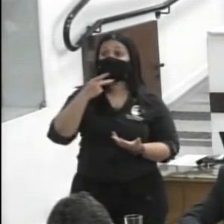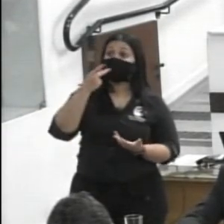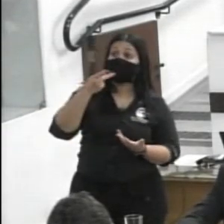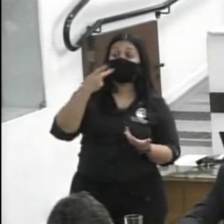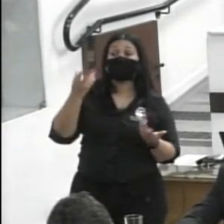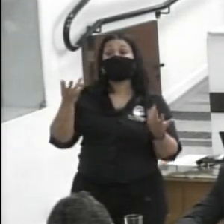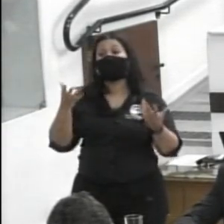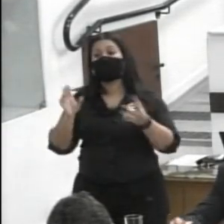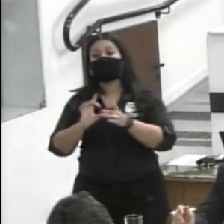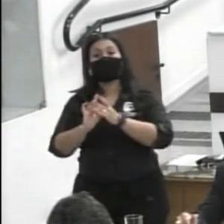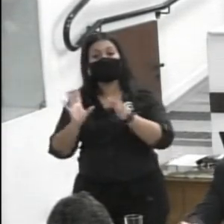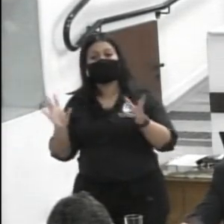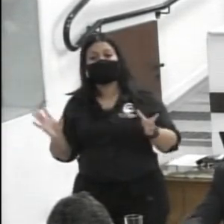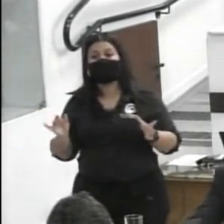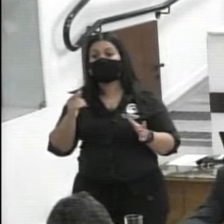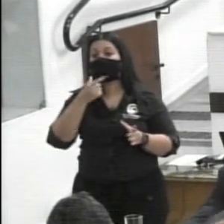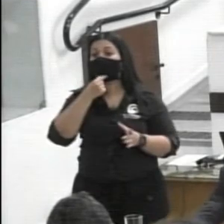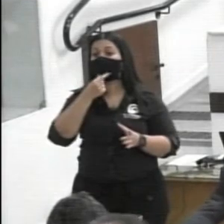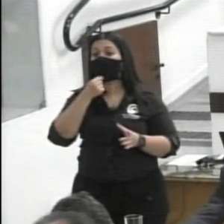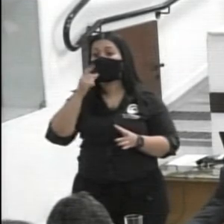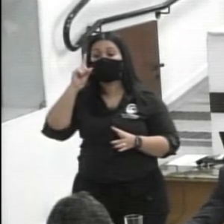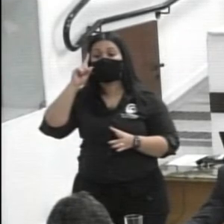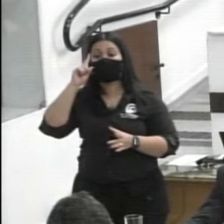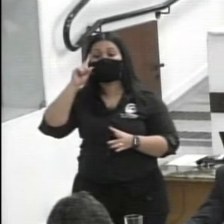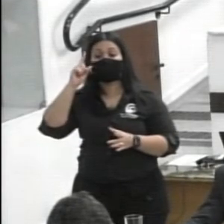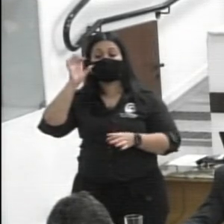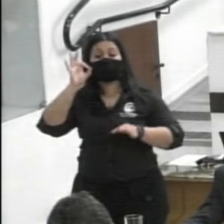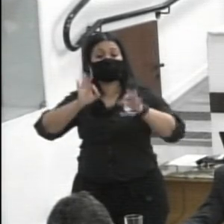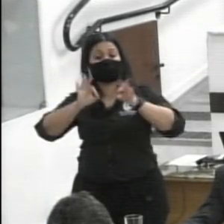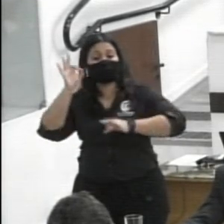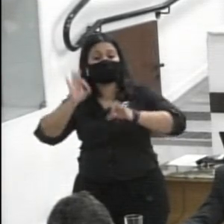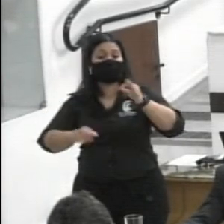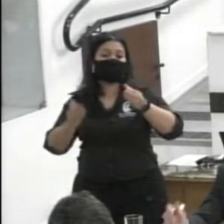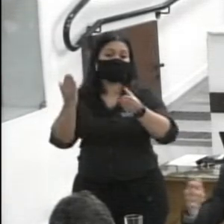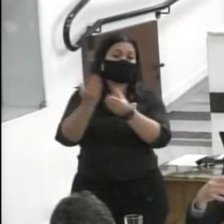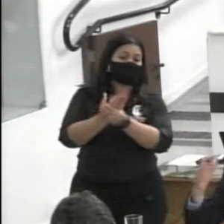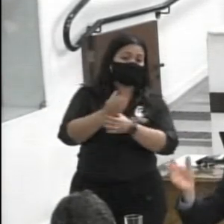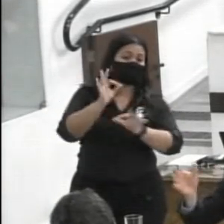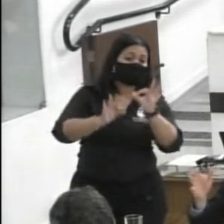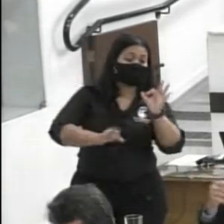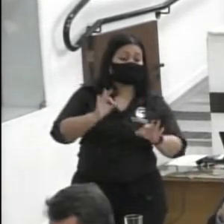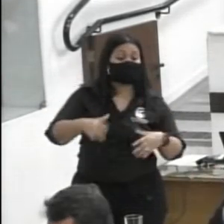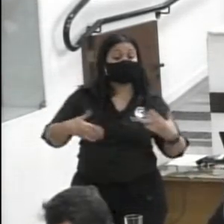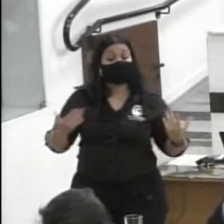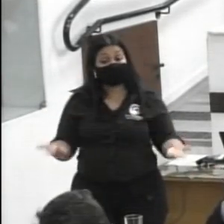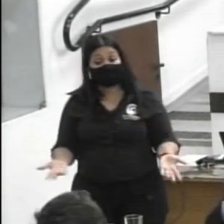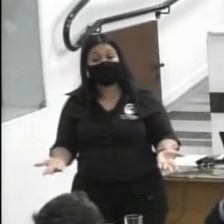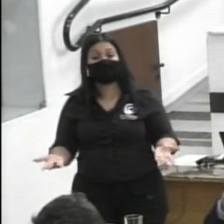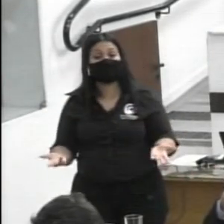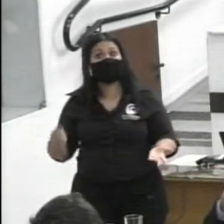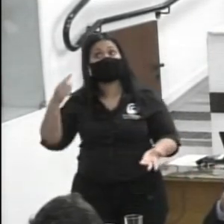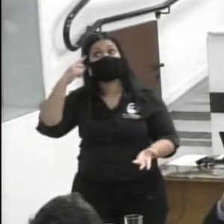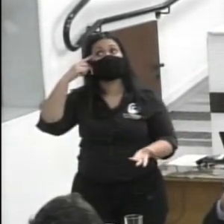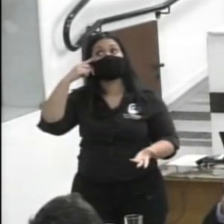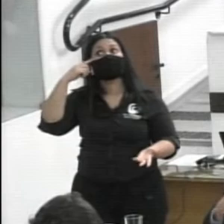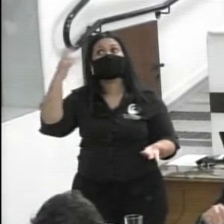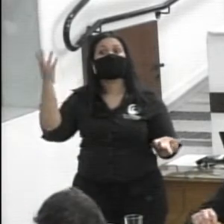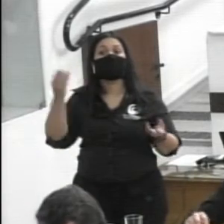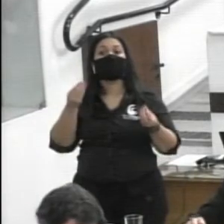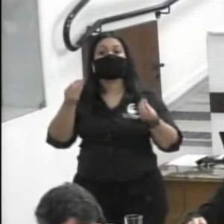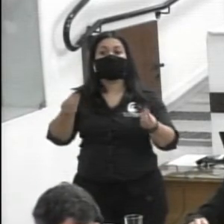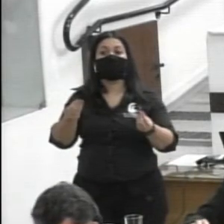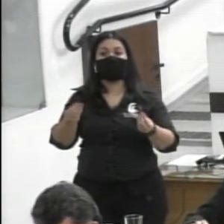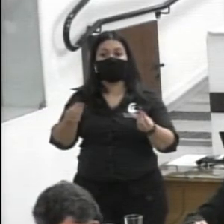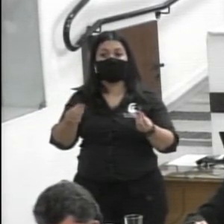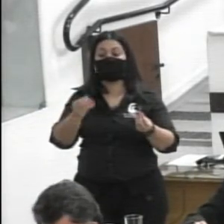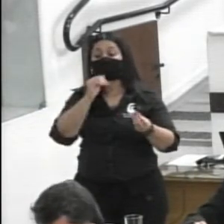que teve algum juiz, né, alguma ação judicial, algum juiz que, da cabeça dele, ele concedeu uma liminar para fechar